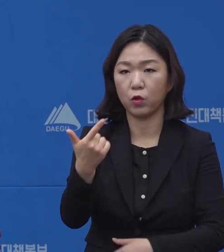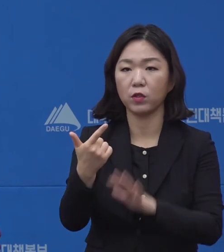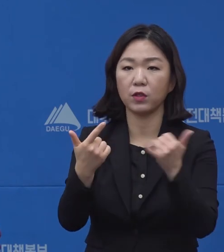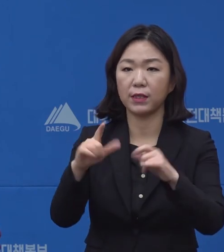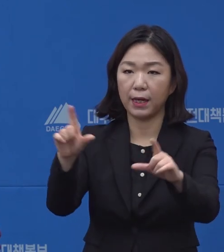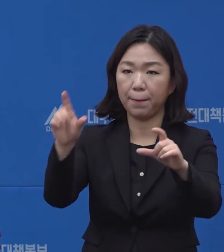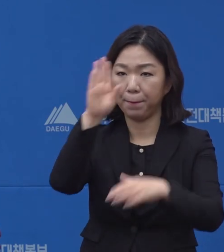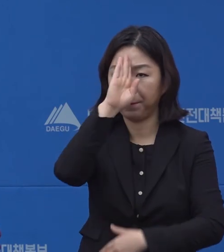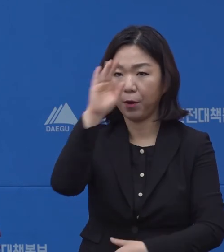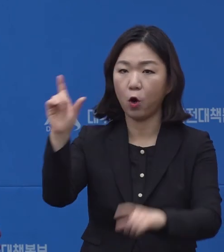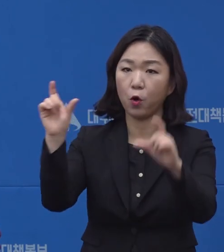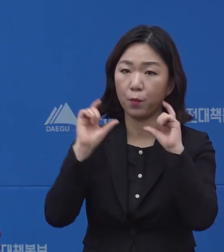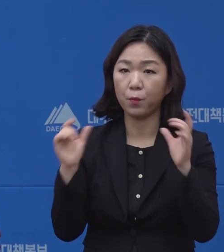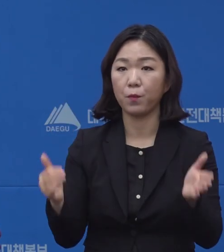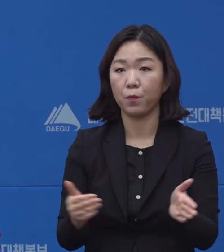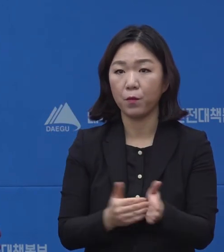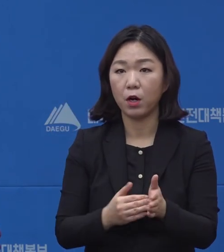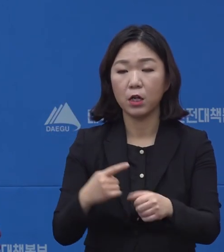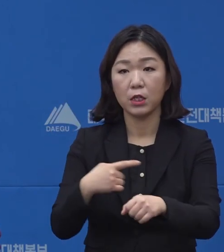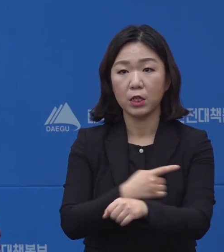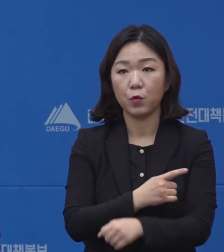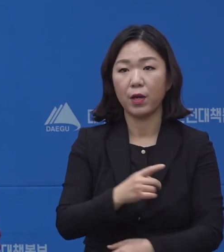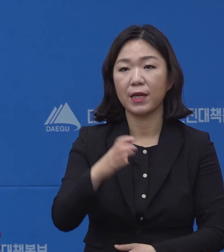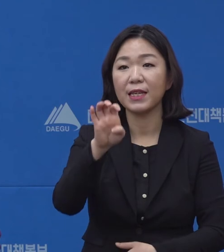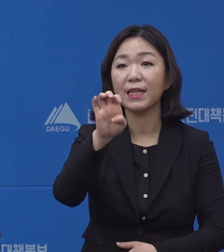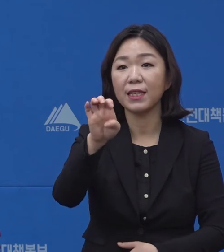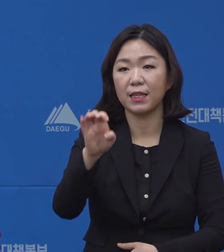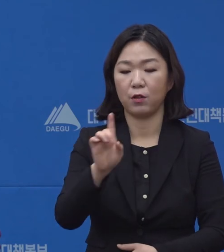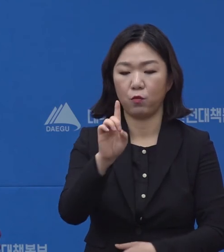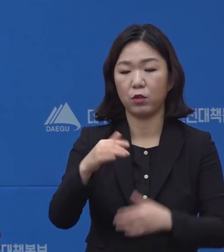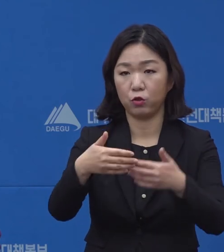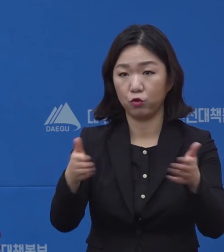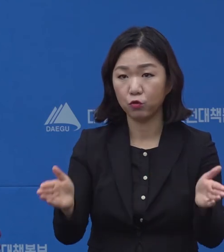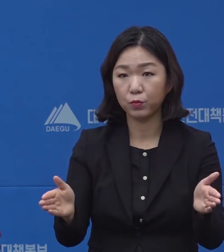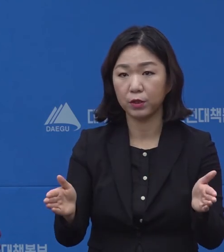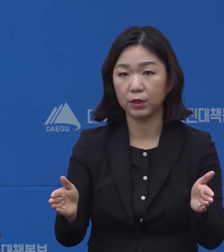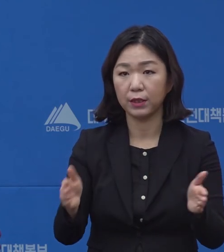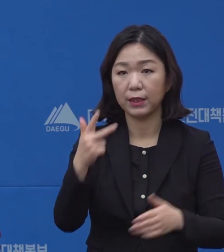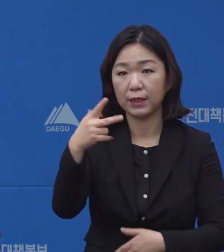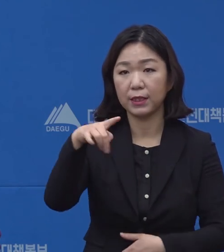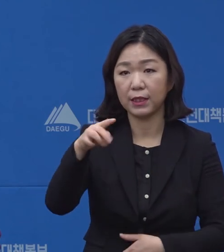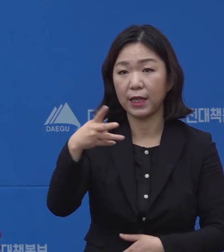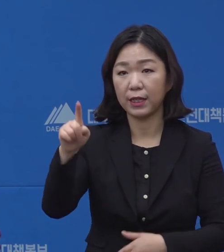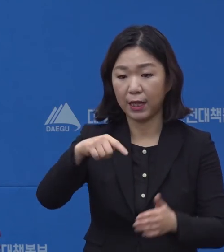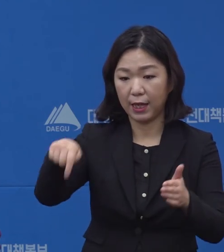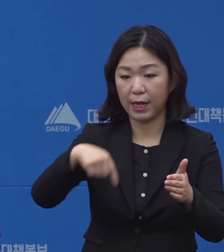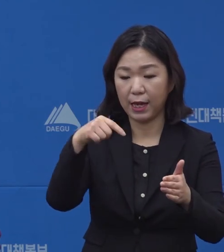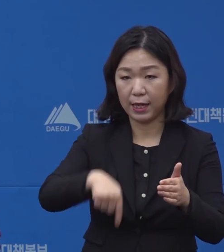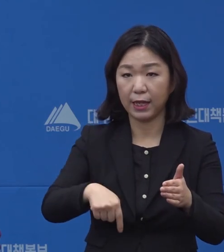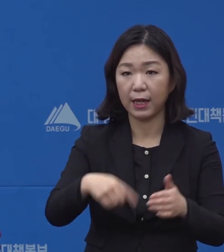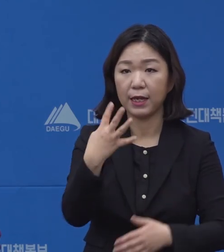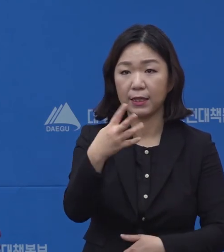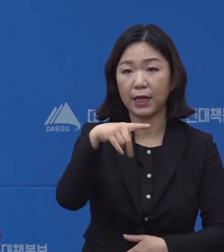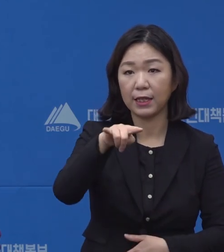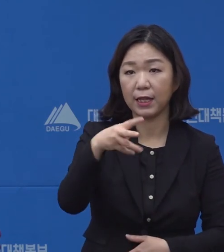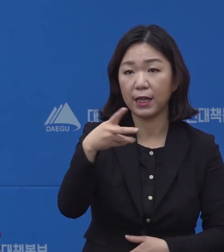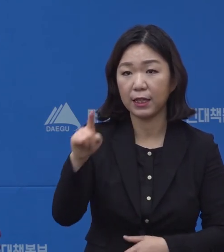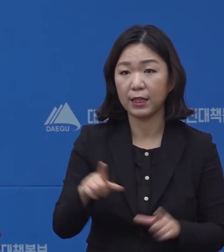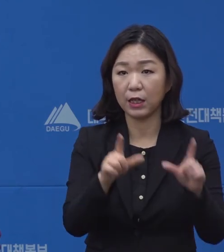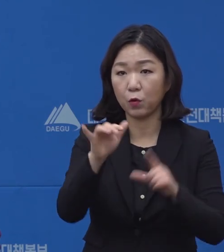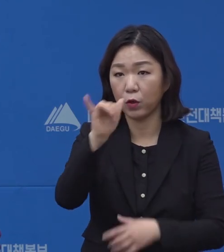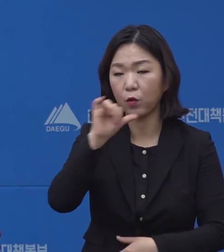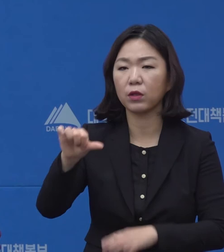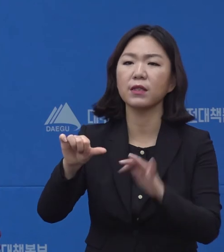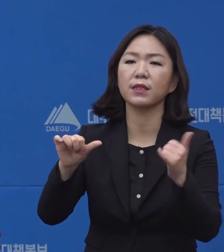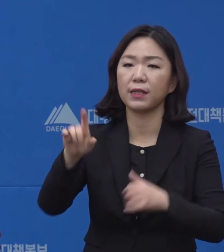확진자가 나왔습니다. 이 밖에 E원룸은 7세대 중 4세대의 5명의 확진자가 나오는 등